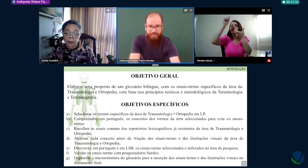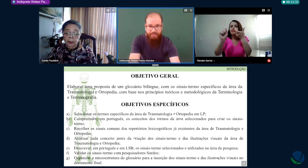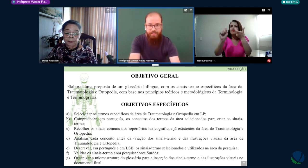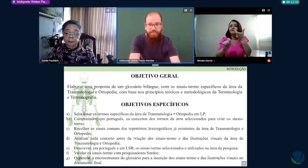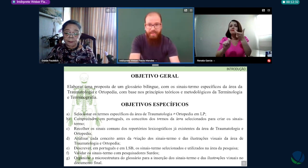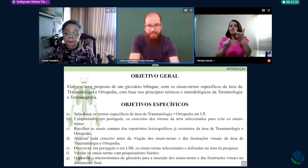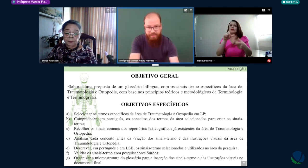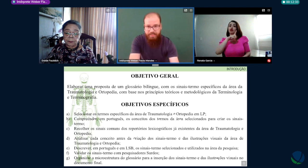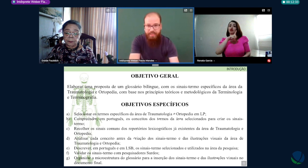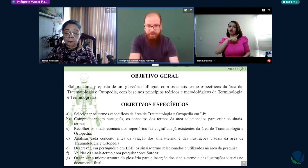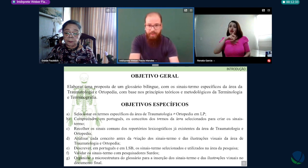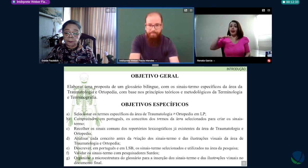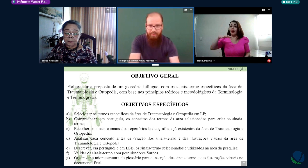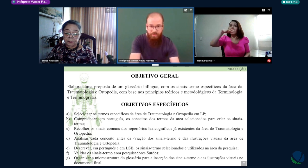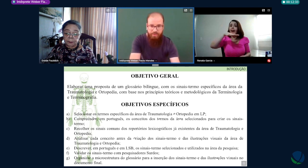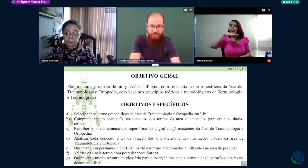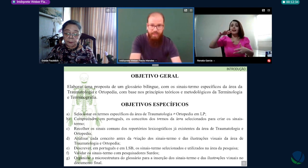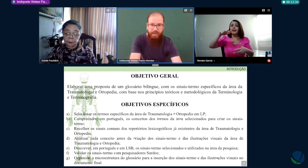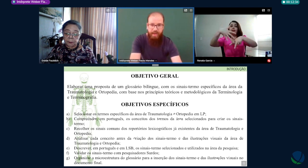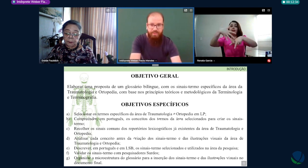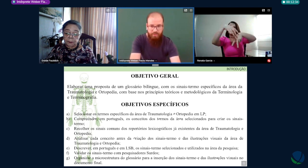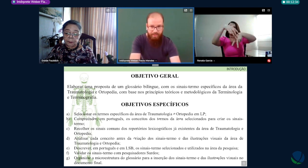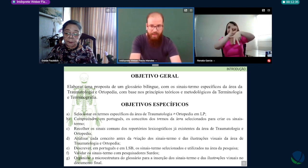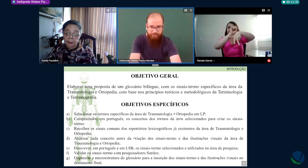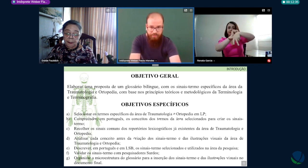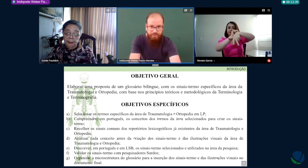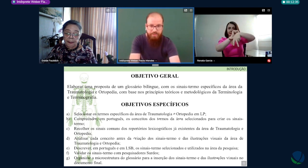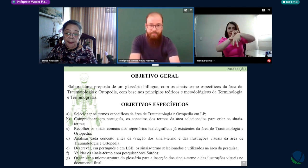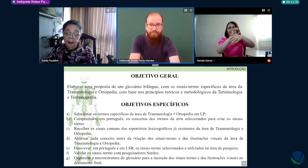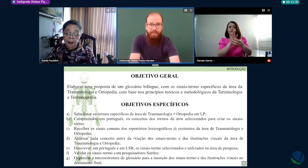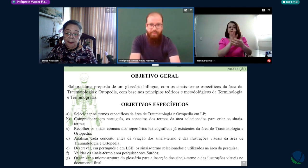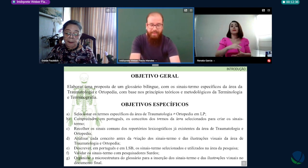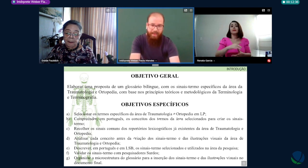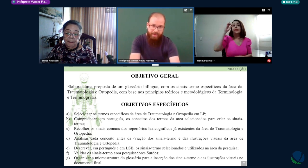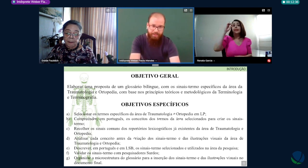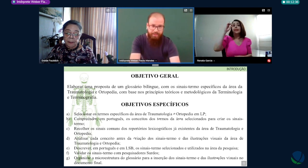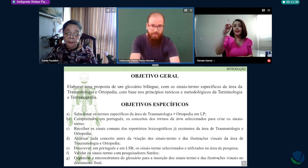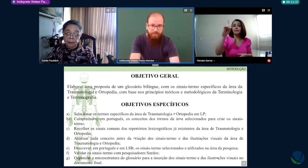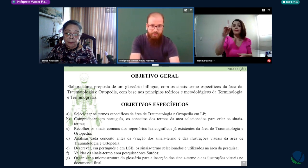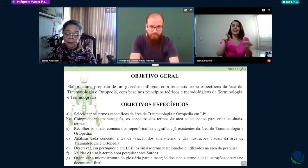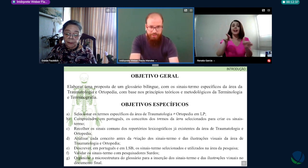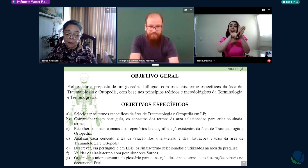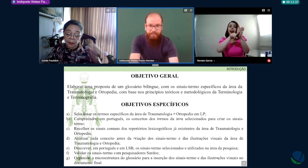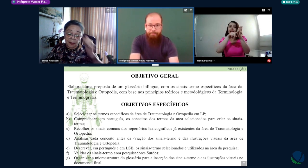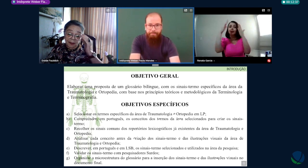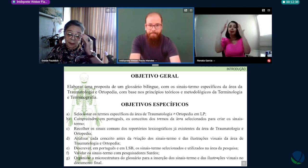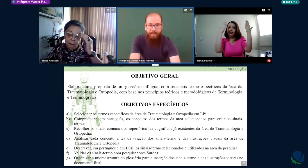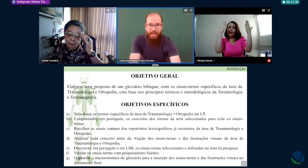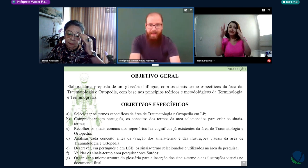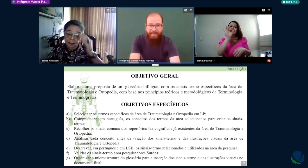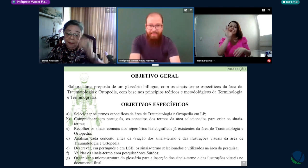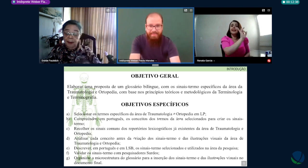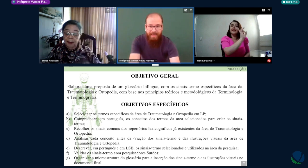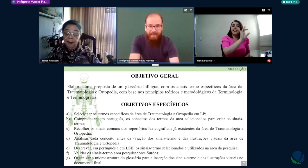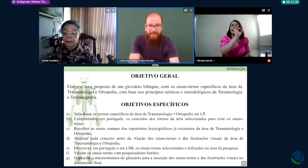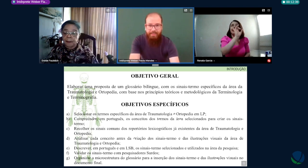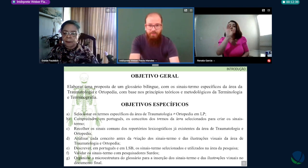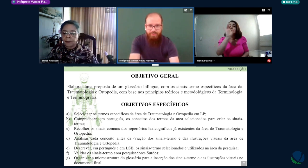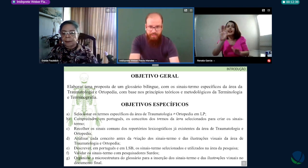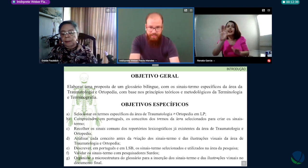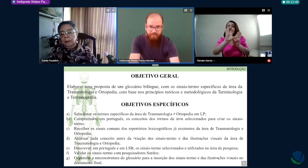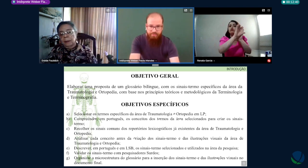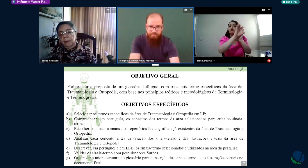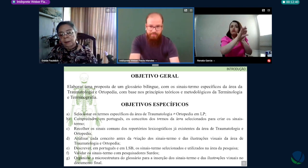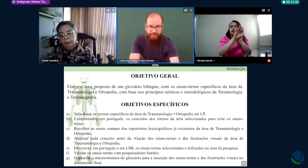os sinais que já existem no repertório lexicográficos na área de traumatologia, analisar